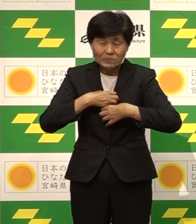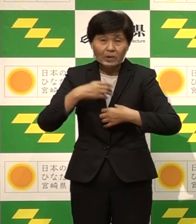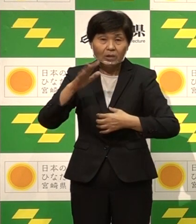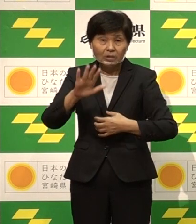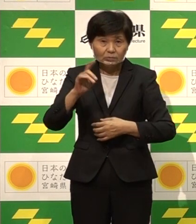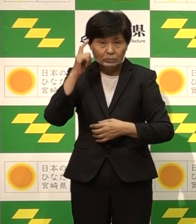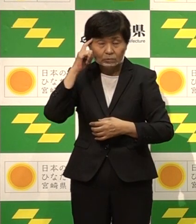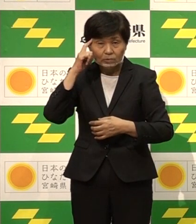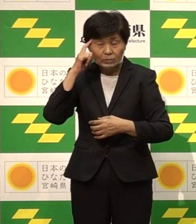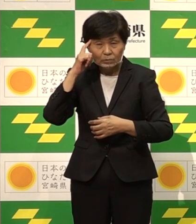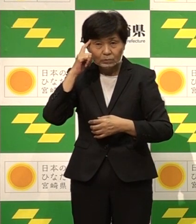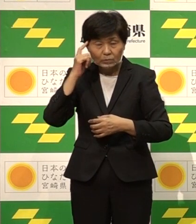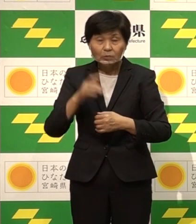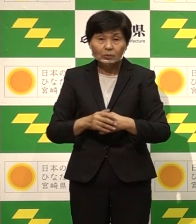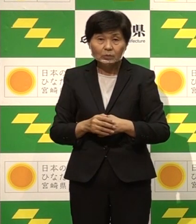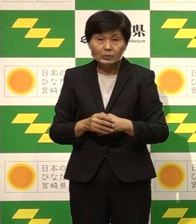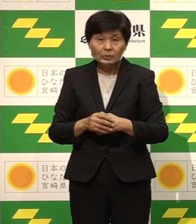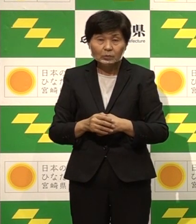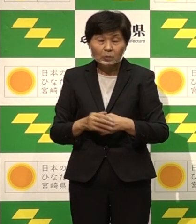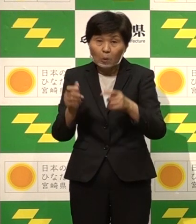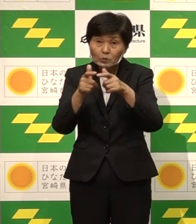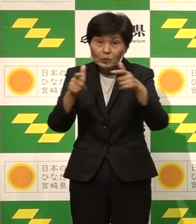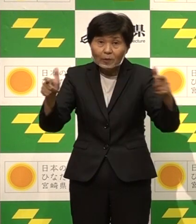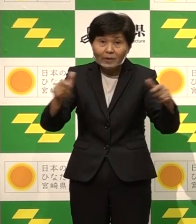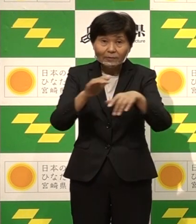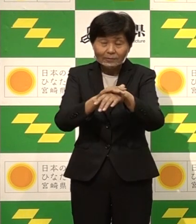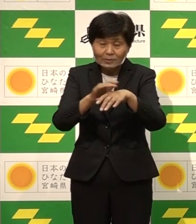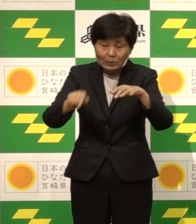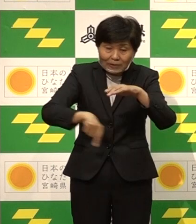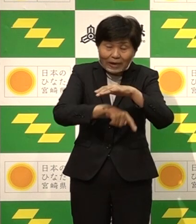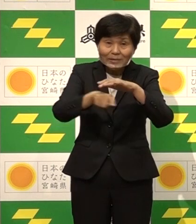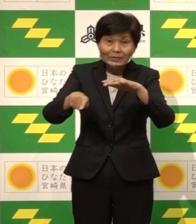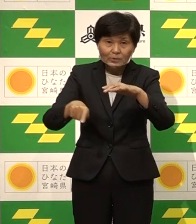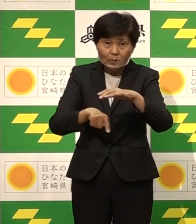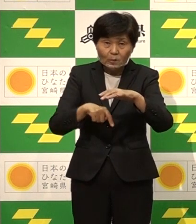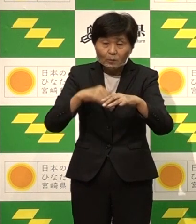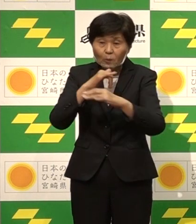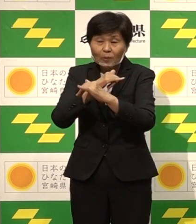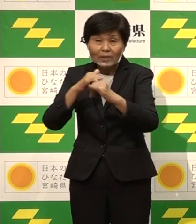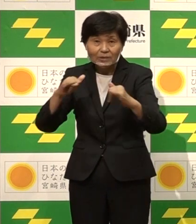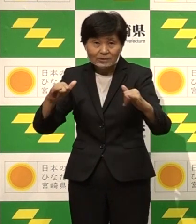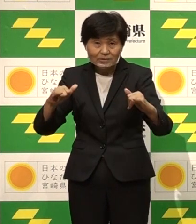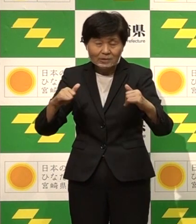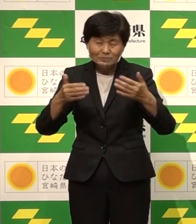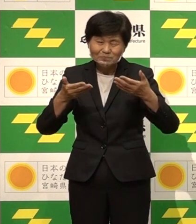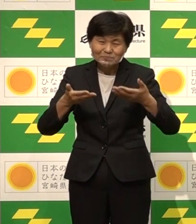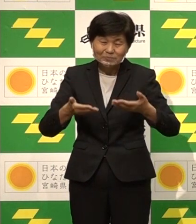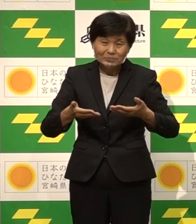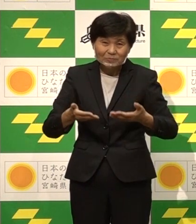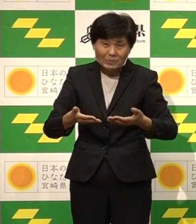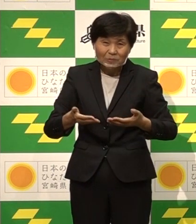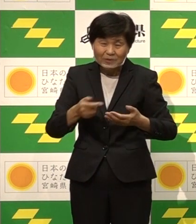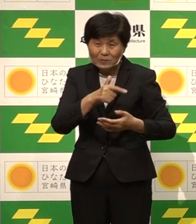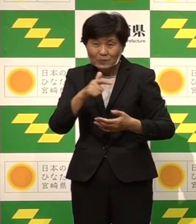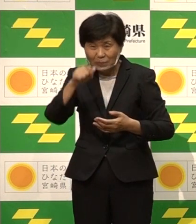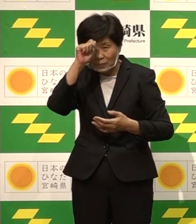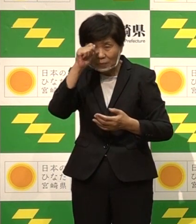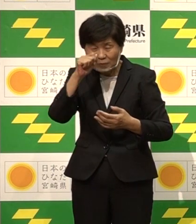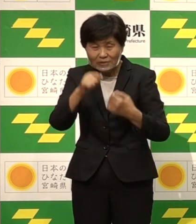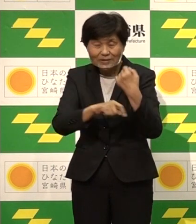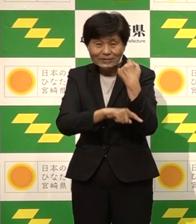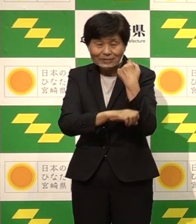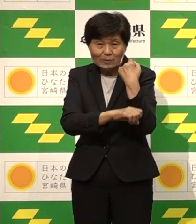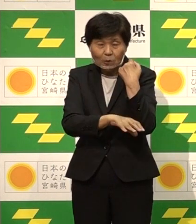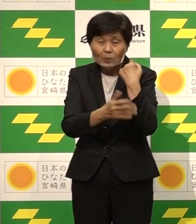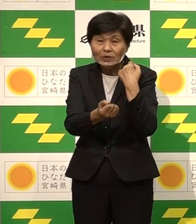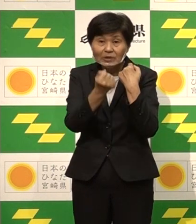方、それからその中身にですね、高齢者とリスクの高い方がどんどんこう感染が増えていくような状況になるの